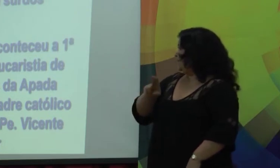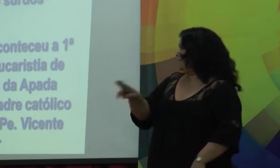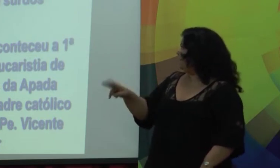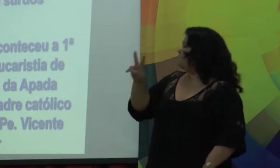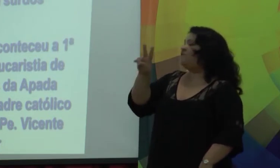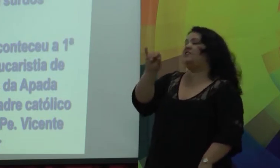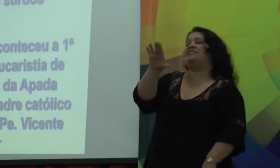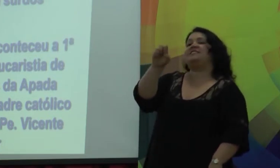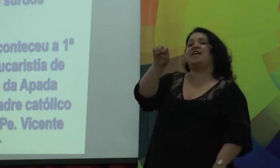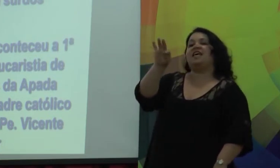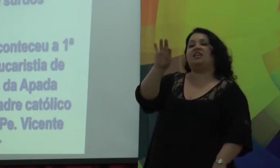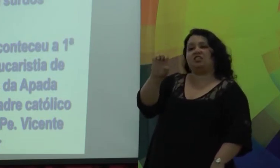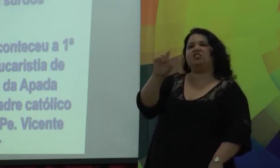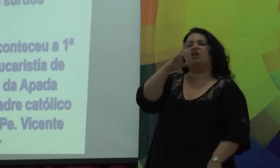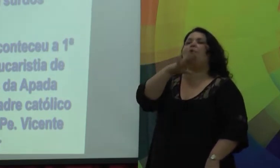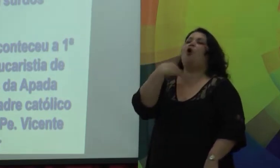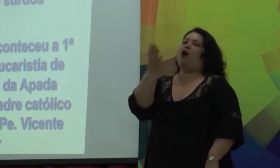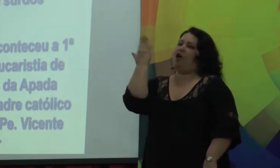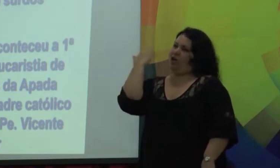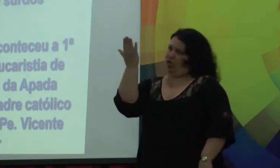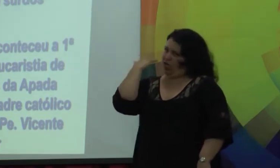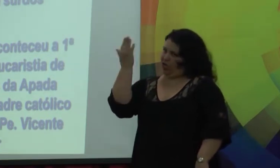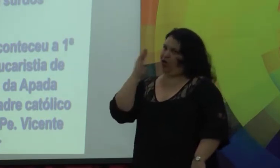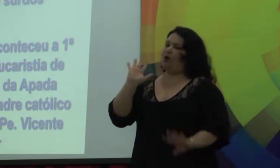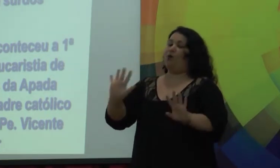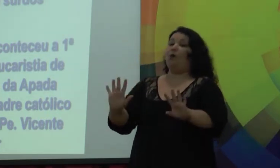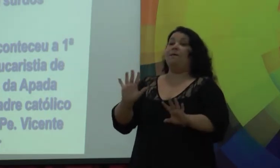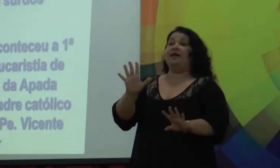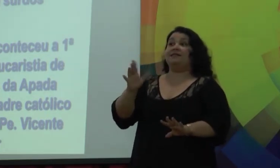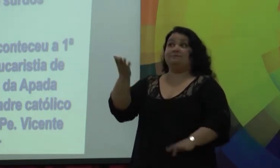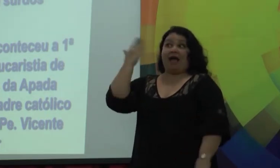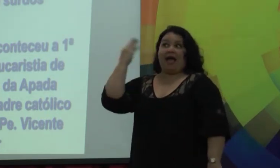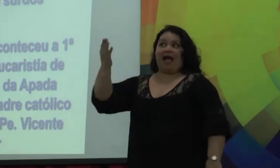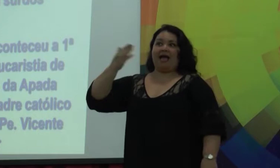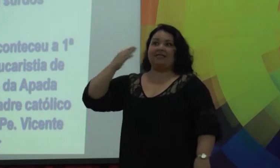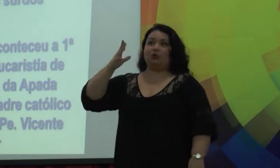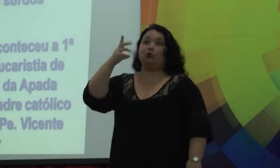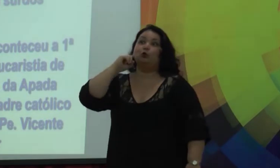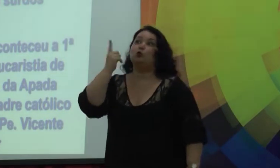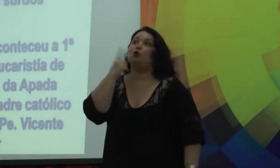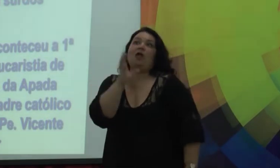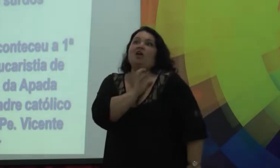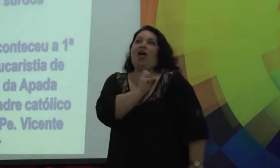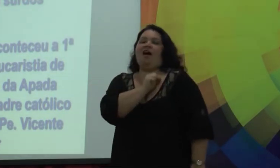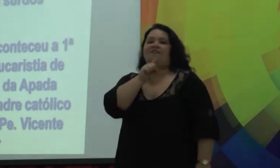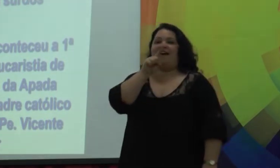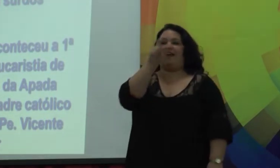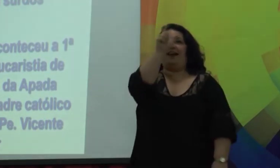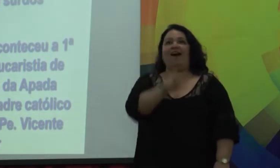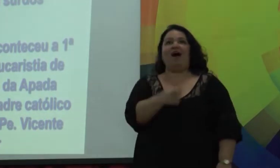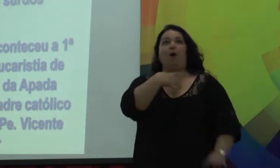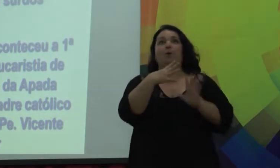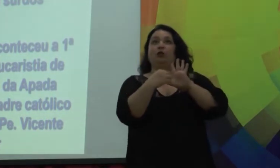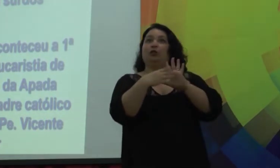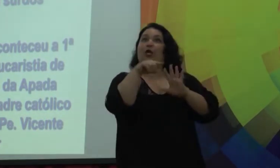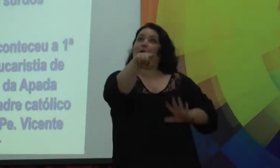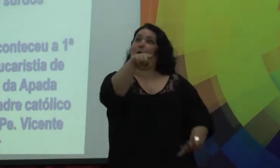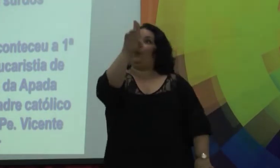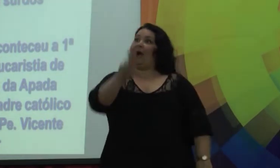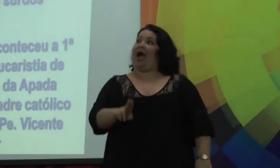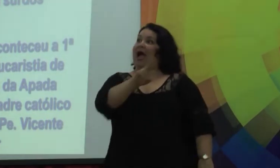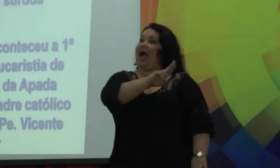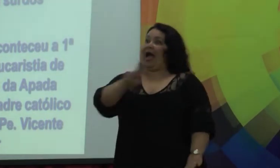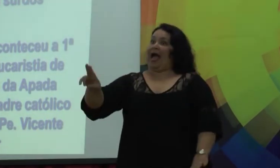atrás, mas o Padre Vicente era um ídolo, né? Padre surdo. Tudo pode ser padre,